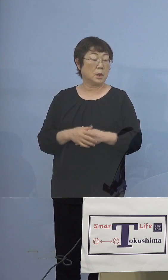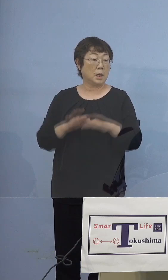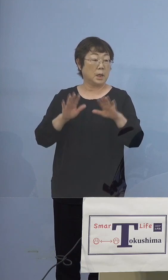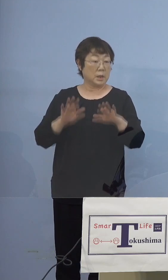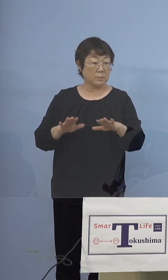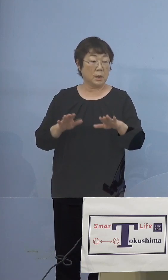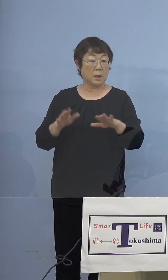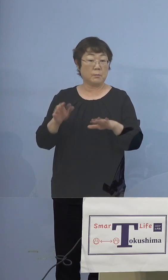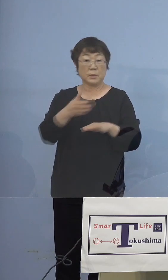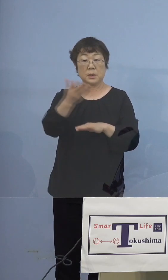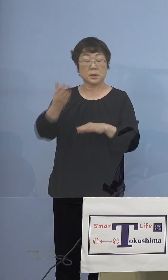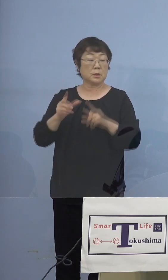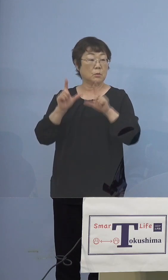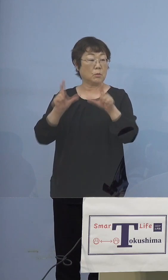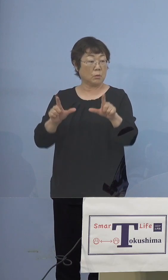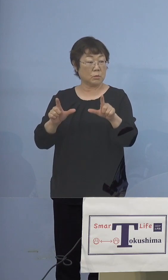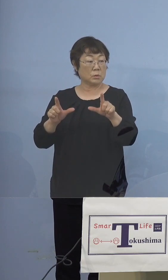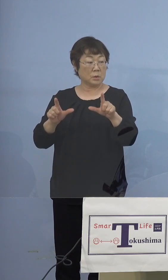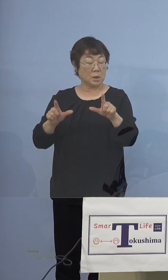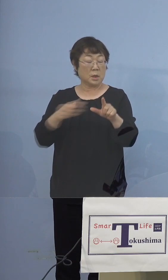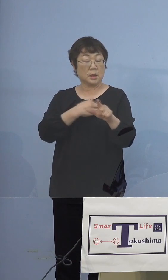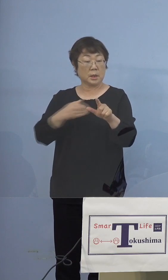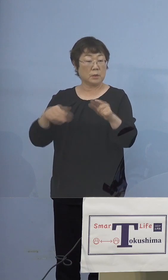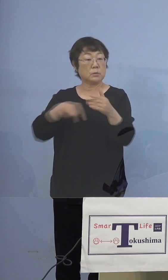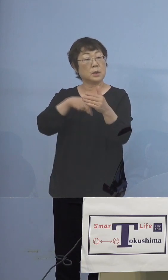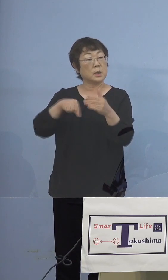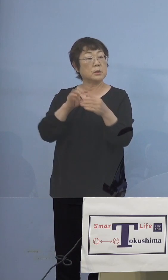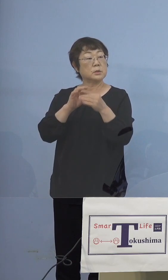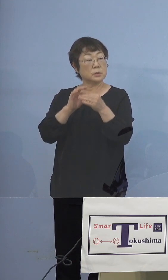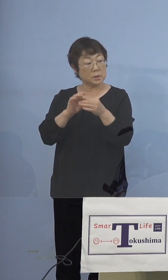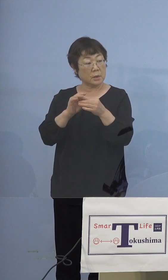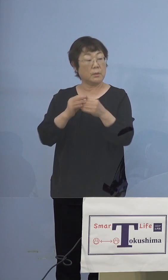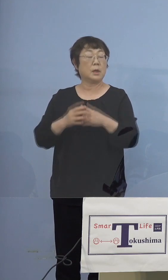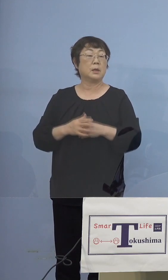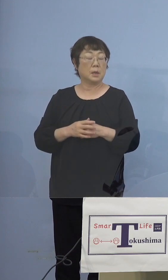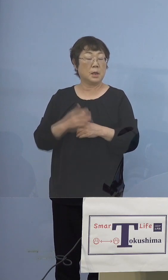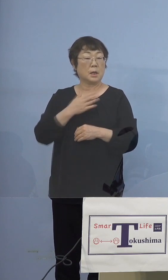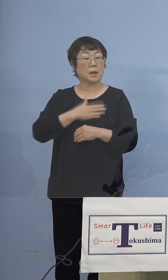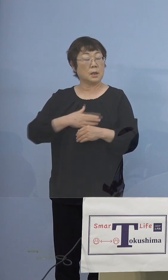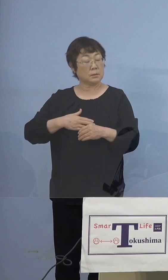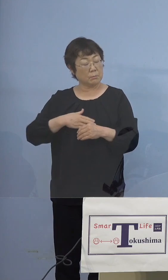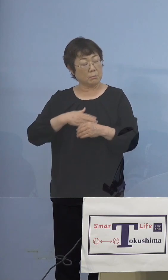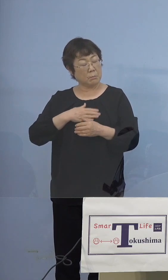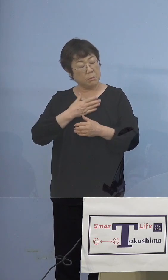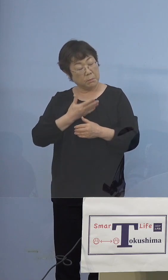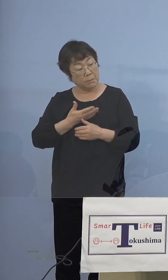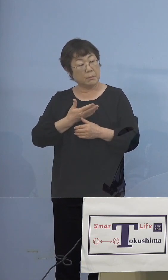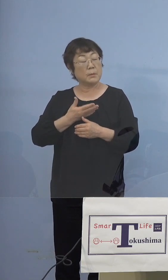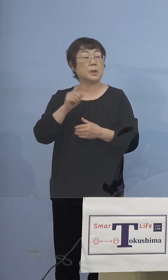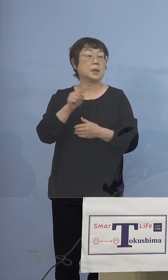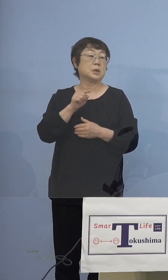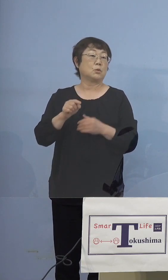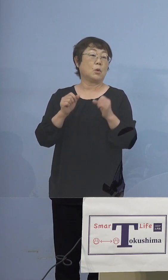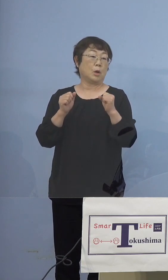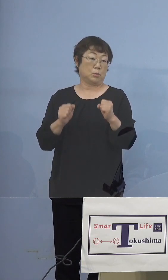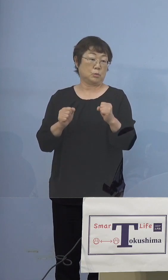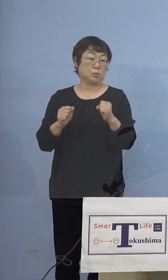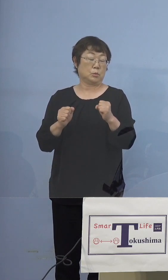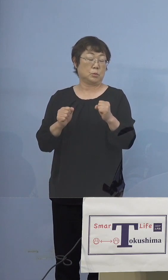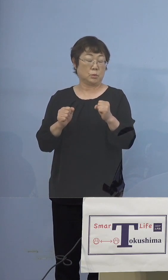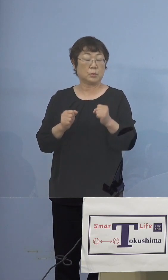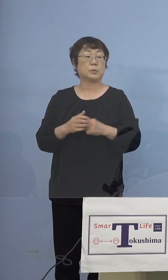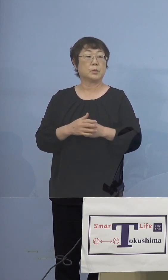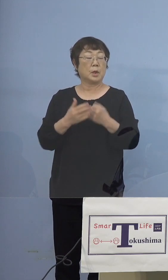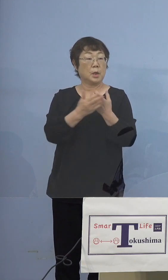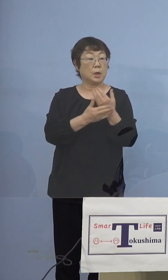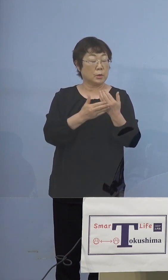るものとしてはそういうものぐらいしか 多少その気分が悪くなったという方はいらっしゃったけども、 そうです、救護室を使われ